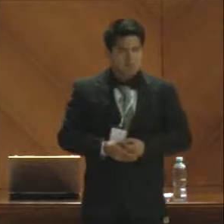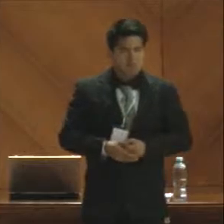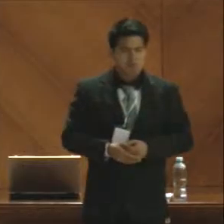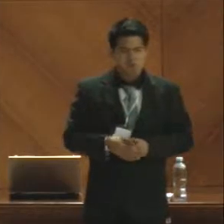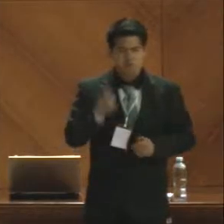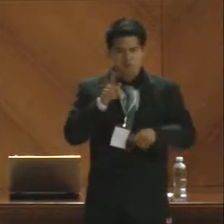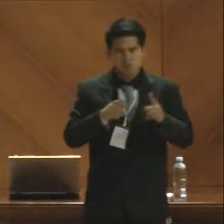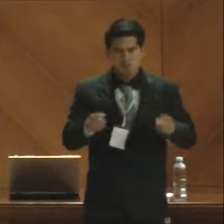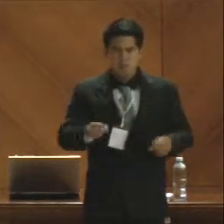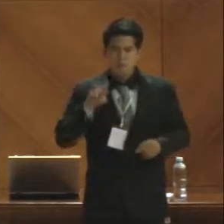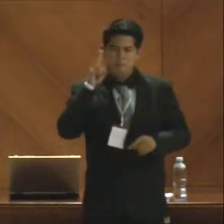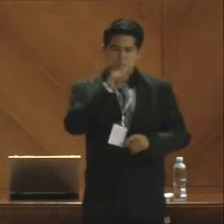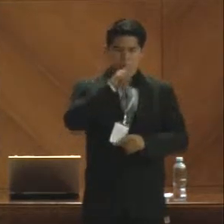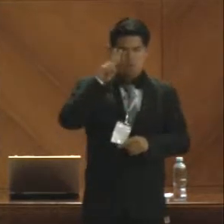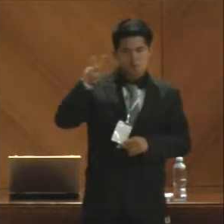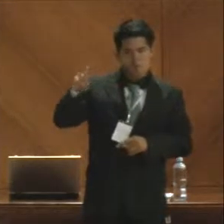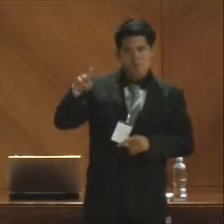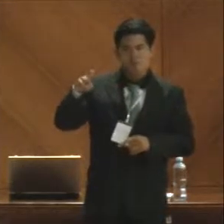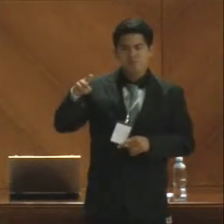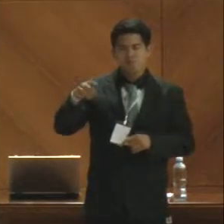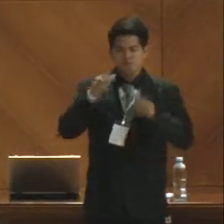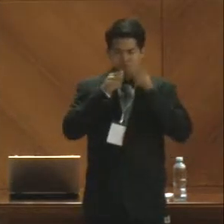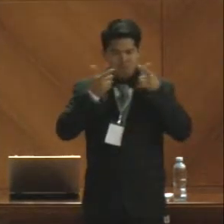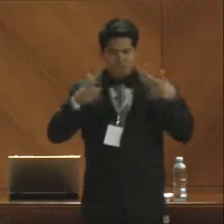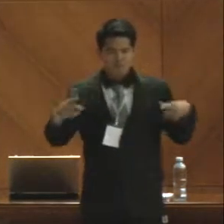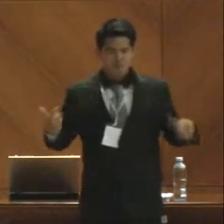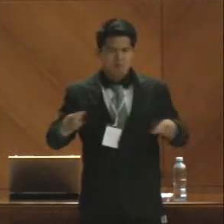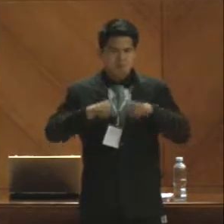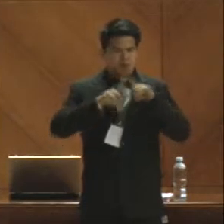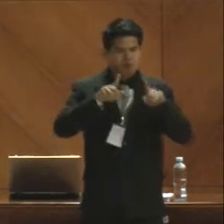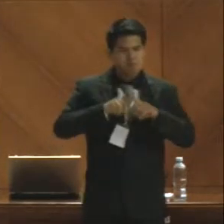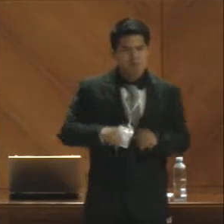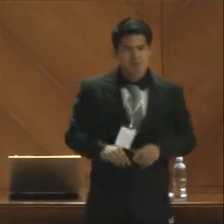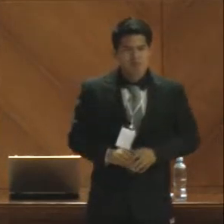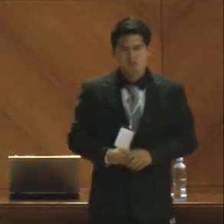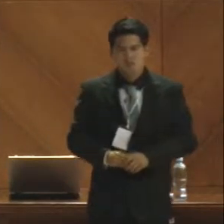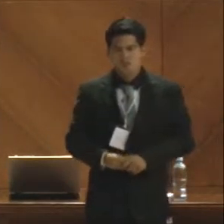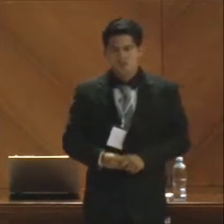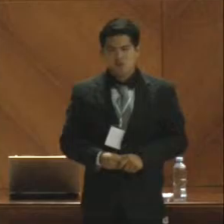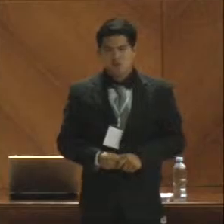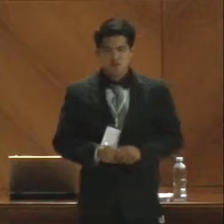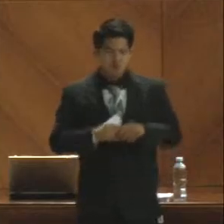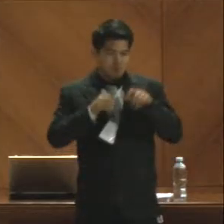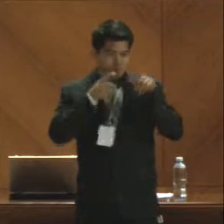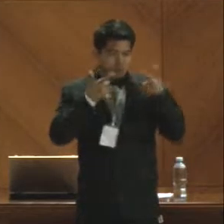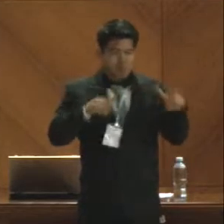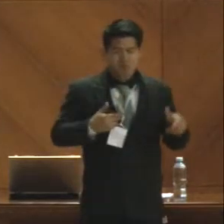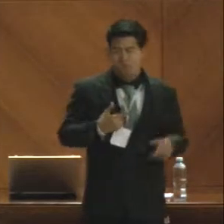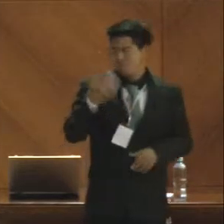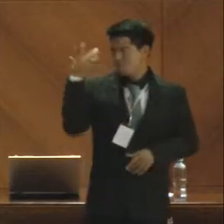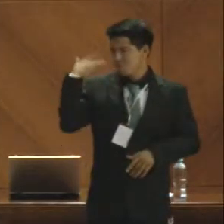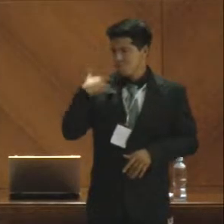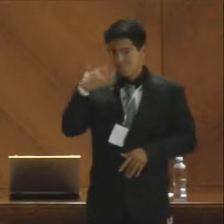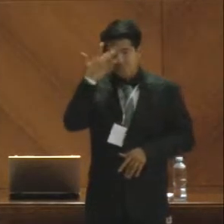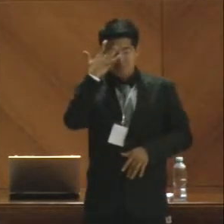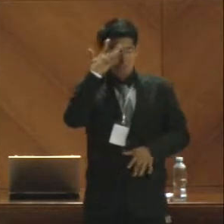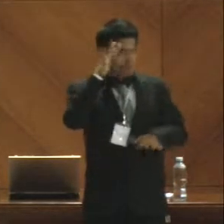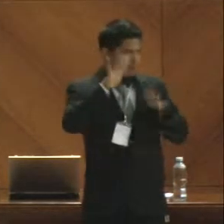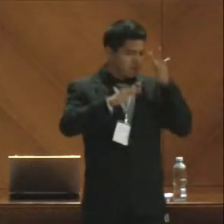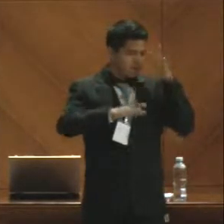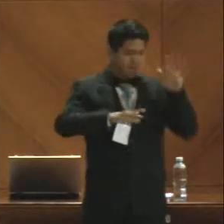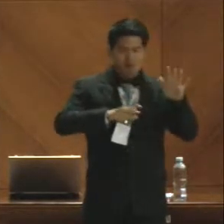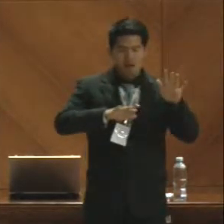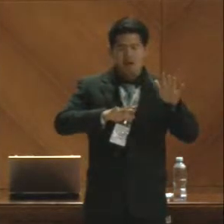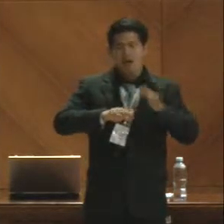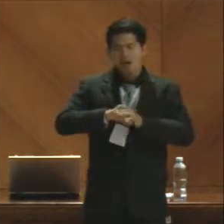traducido a más de 22 idiomas. Está en otros alfabetos. Están en lenguas que nosotros no sabíamos que existían. Está traducido un software